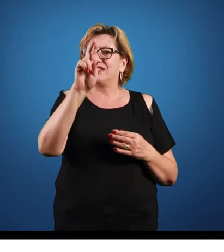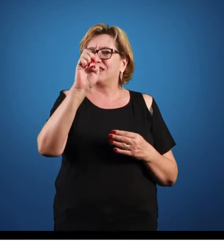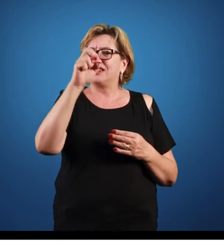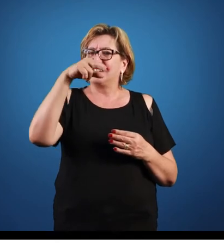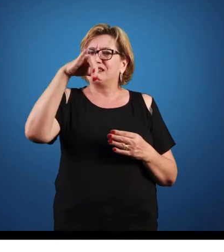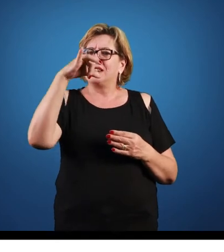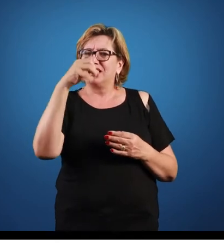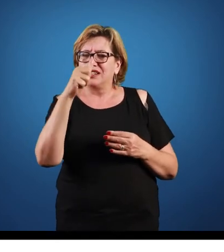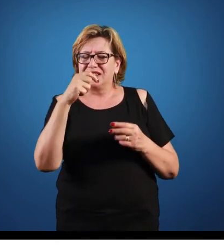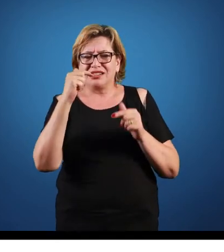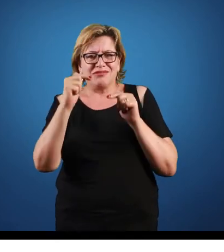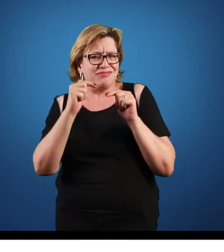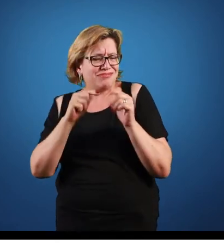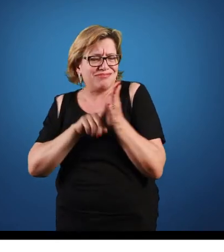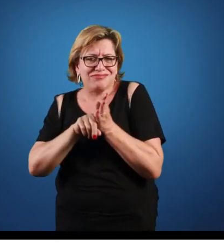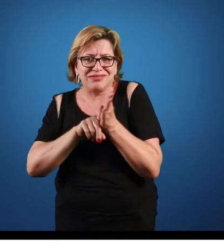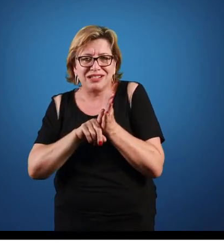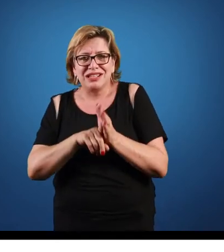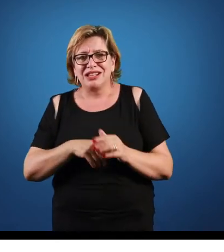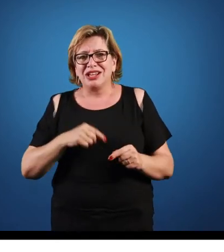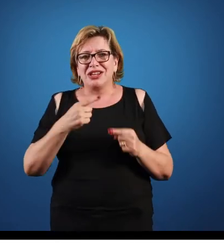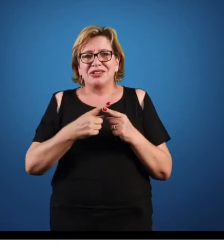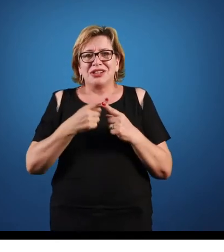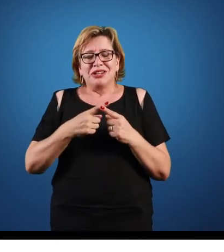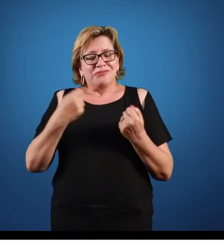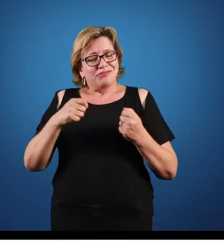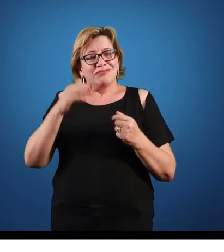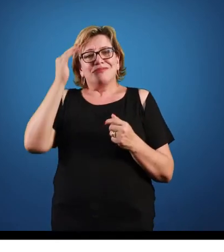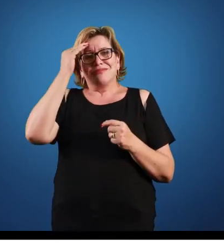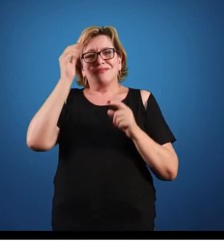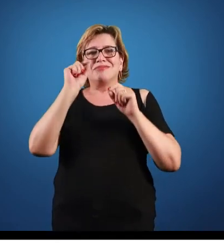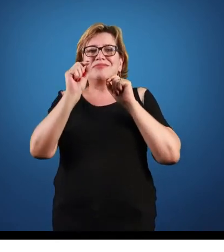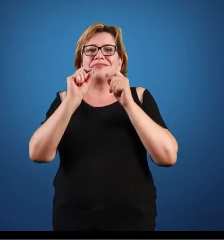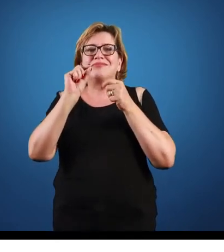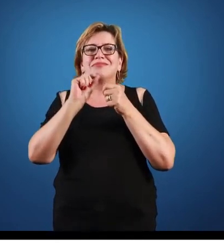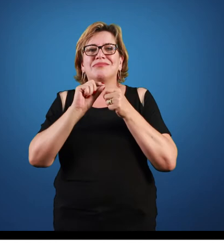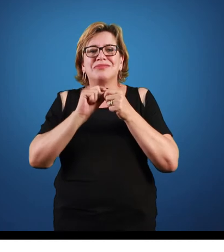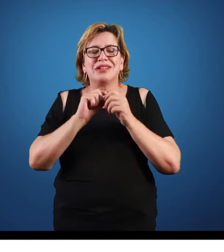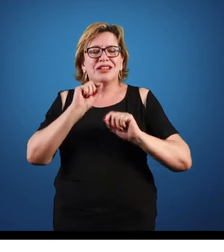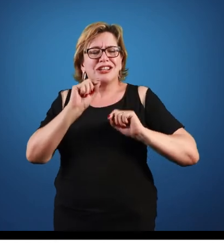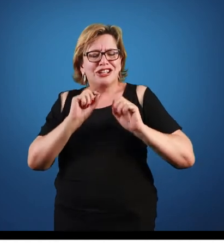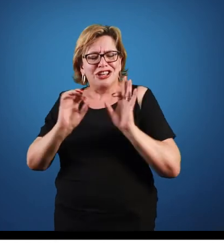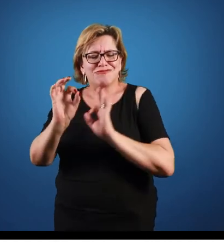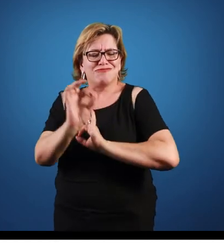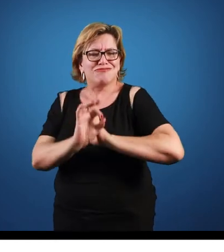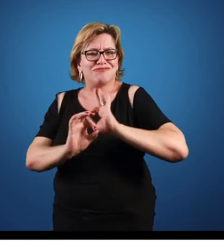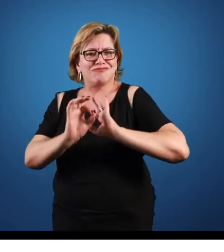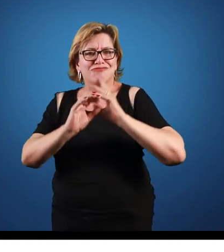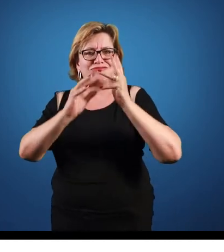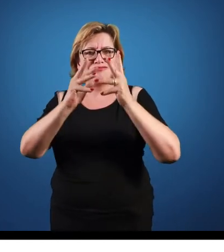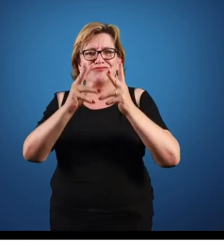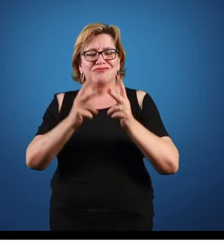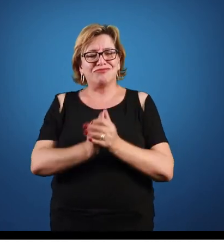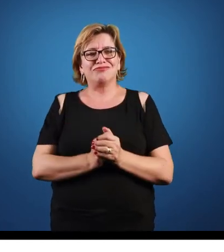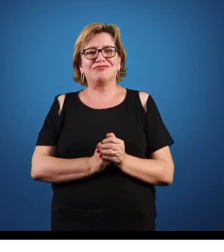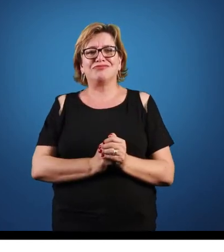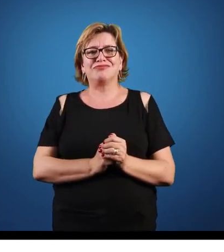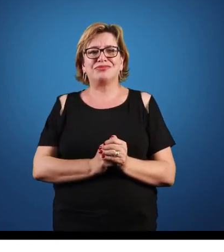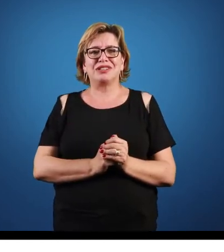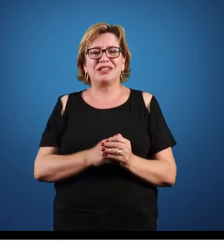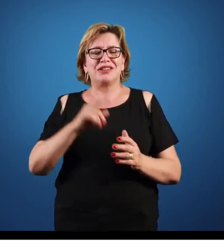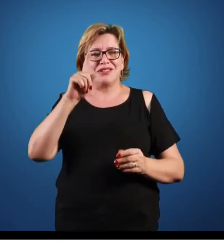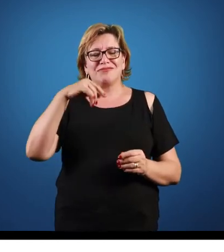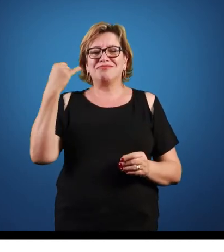isso porque a pessoa tem que saber quem fez né e quem produziu quem ditou quem fez toda a parte técnica também